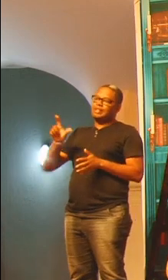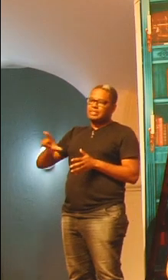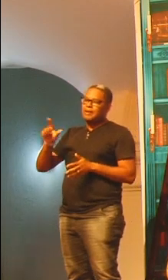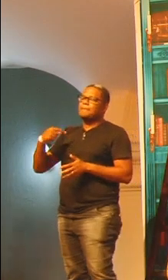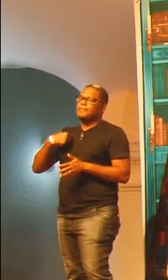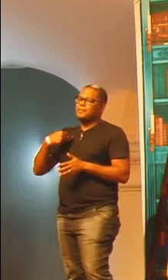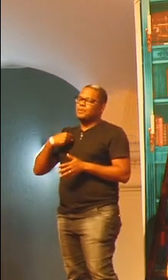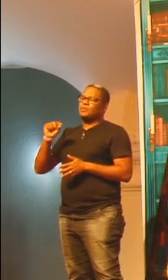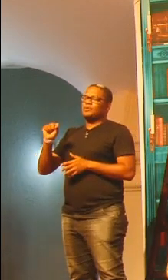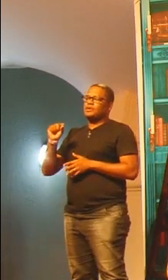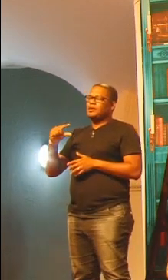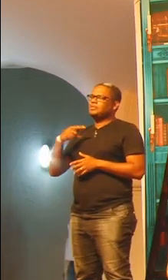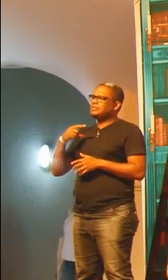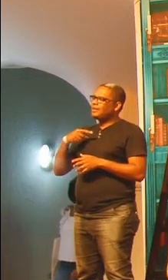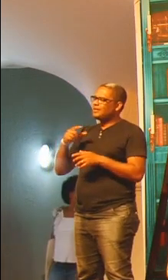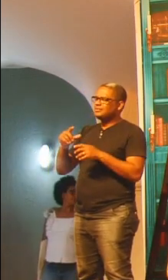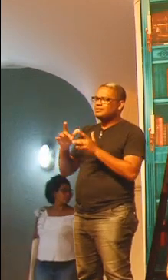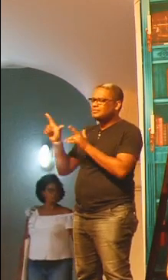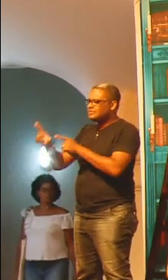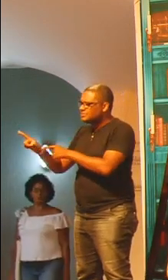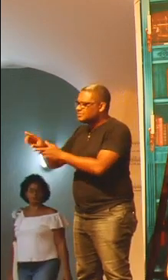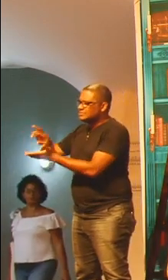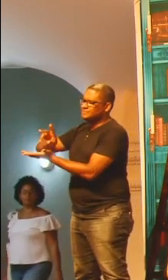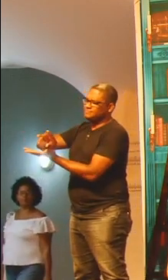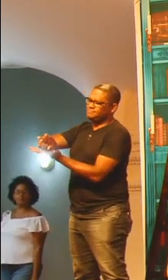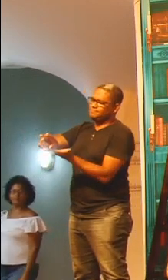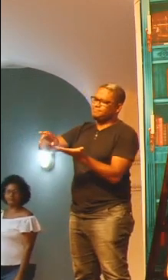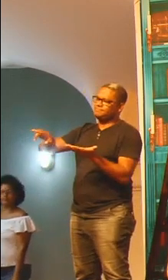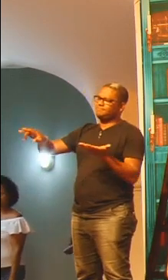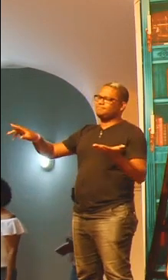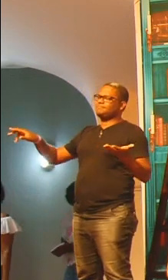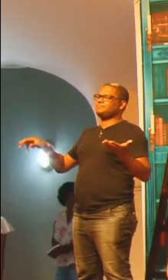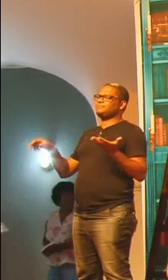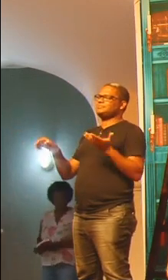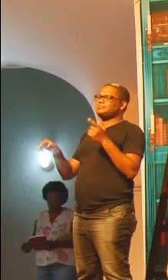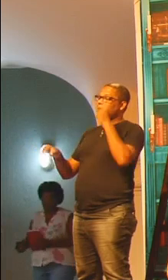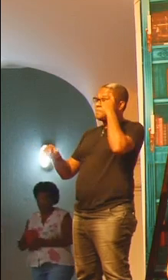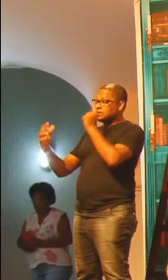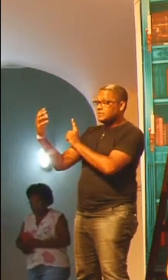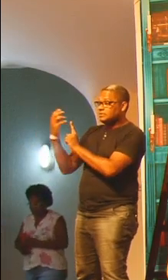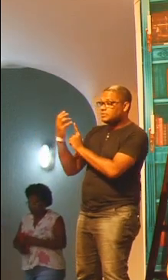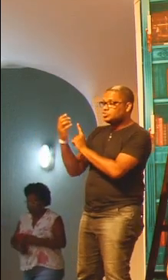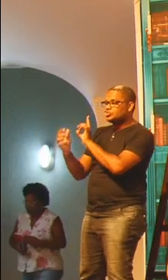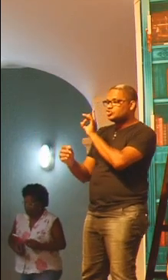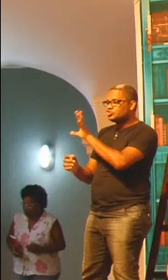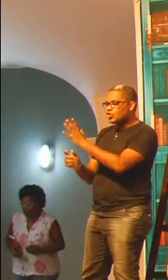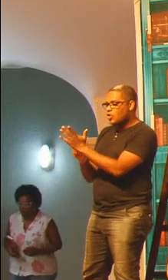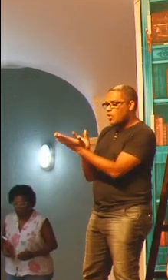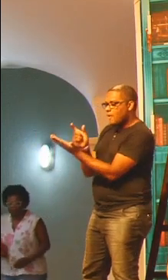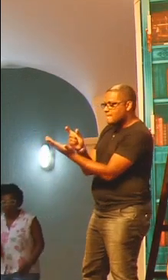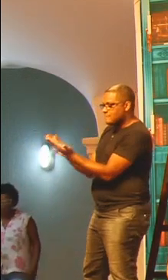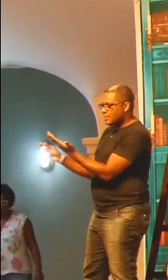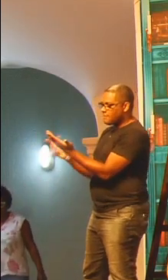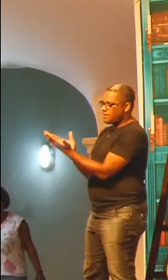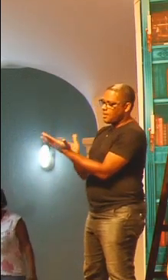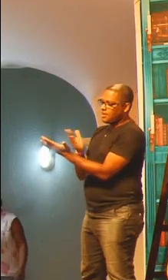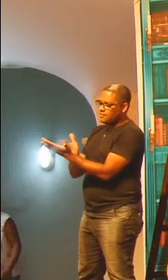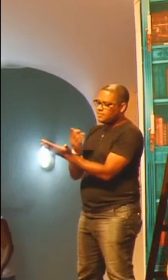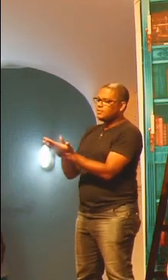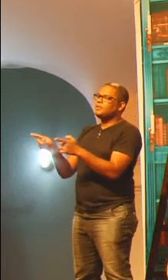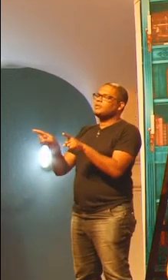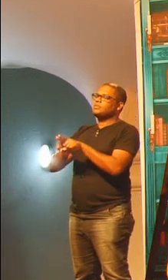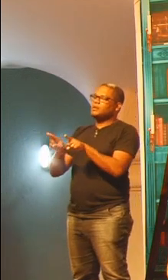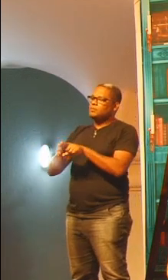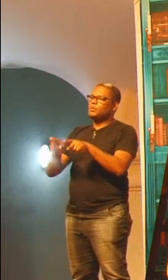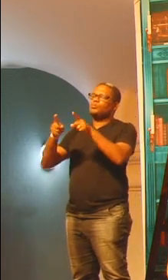Ela passa por todas as literaturas e a influência não vem só da palavra do livro. Vem da palavra